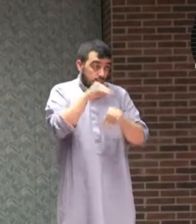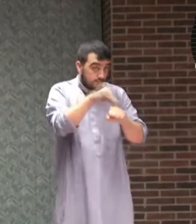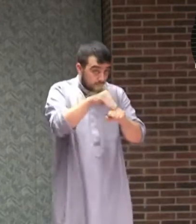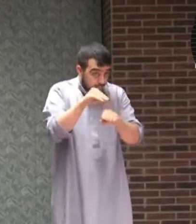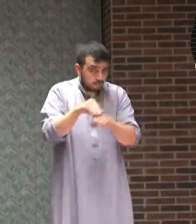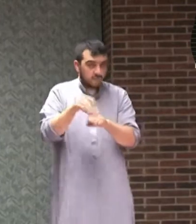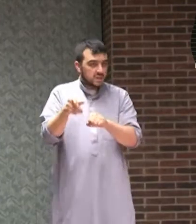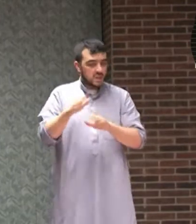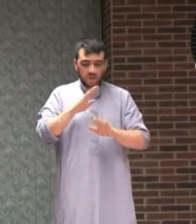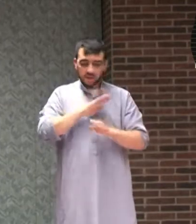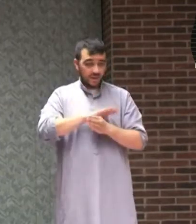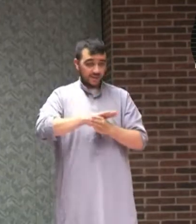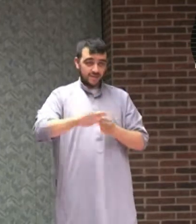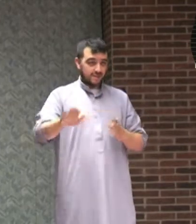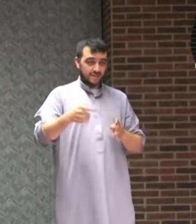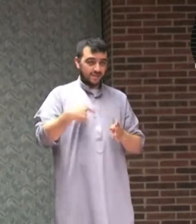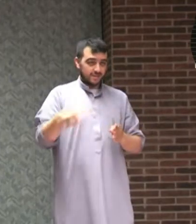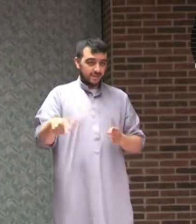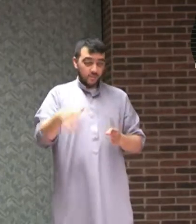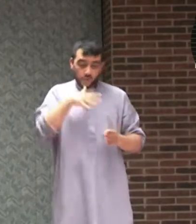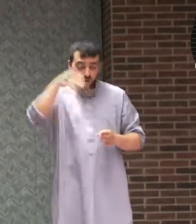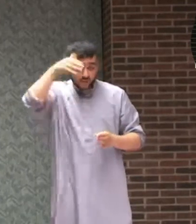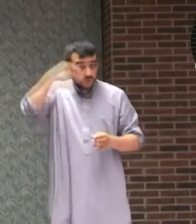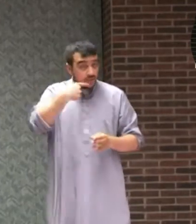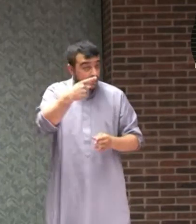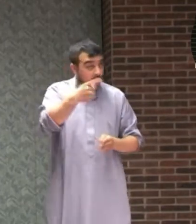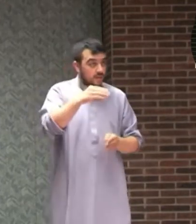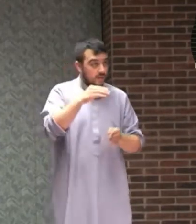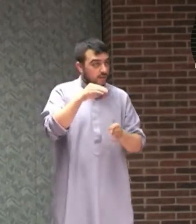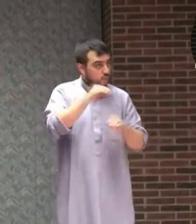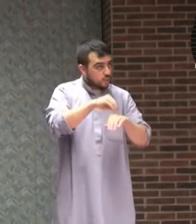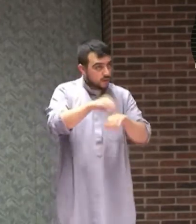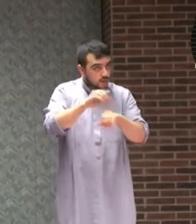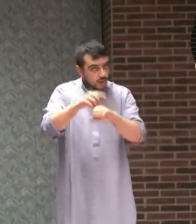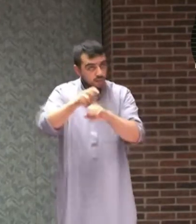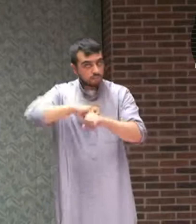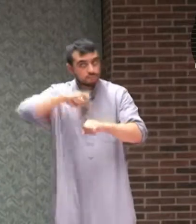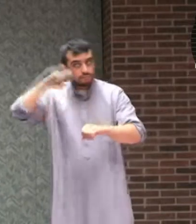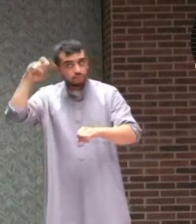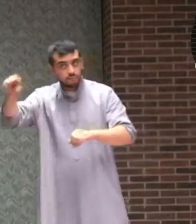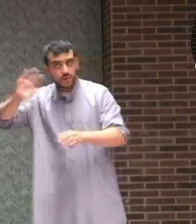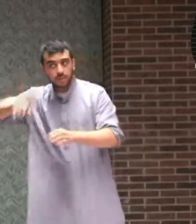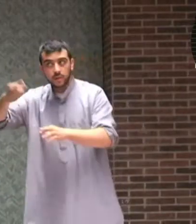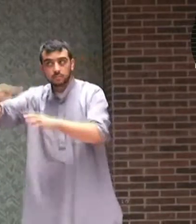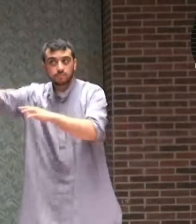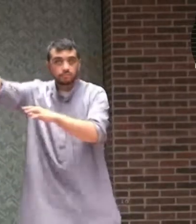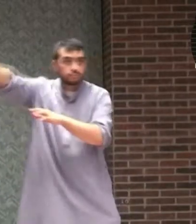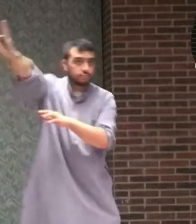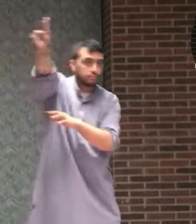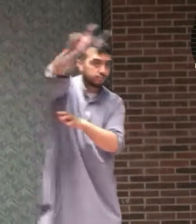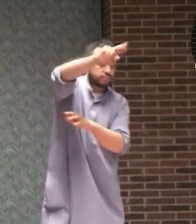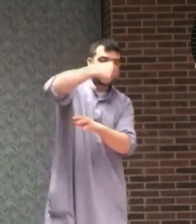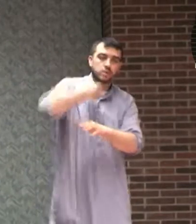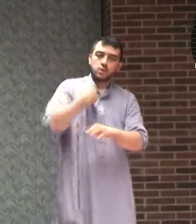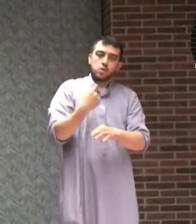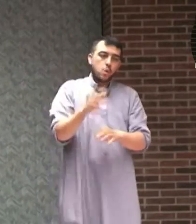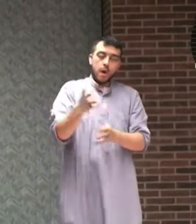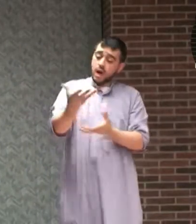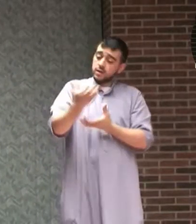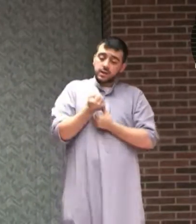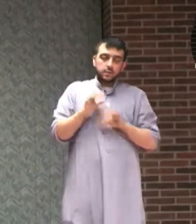nous a conseillé cela, et cela nous suffit en tant que croyants pour pouvoir savoir que c'est la manière la plus adéquate